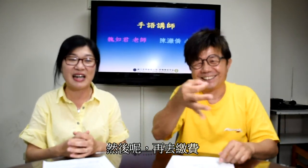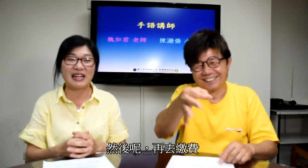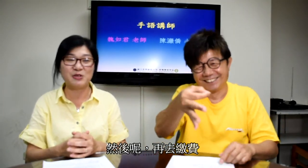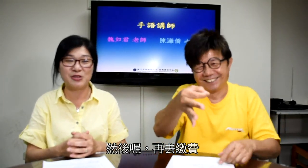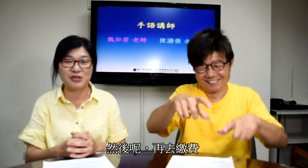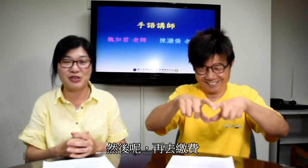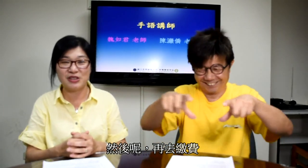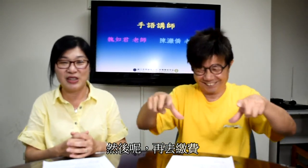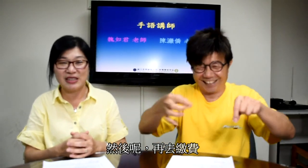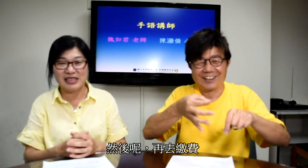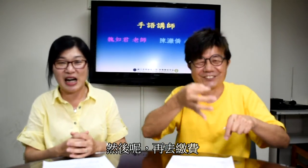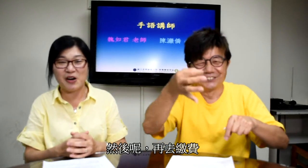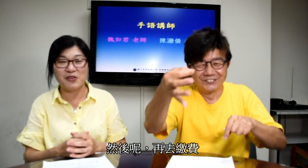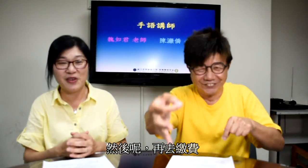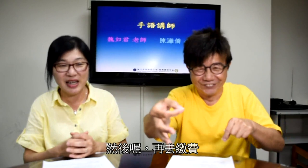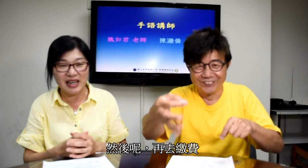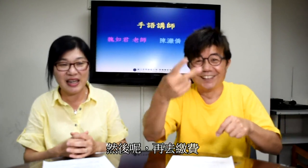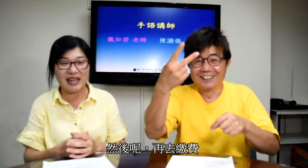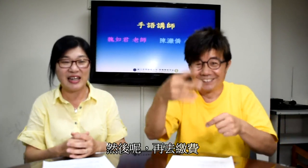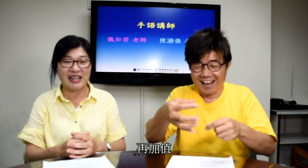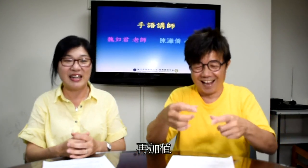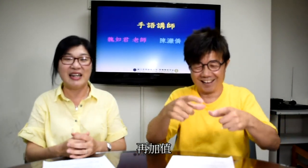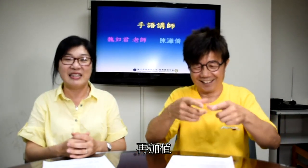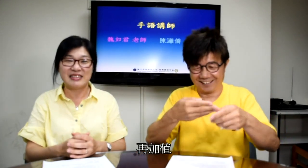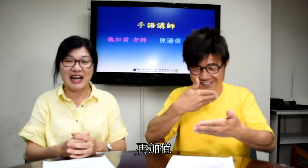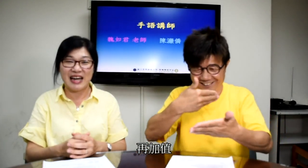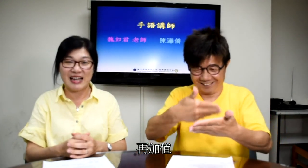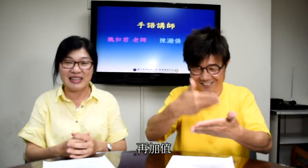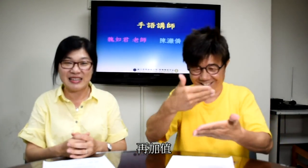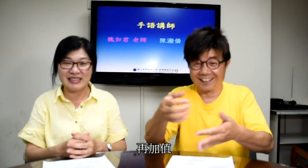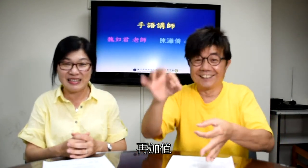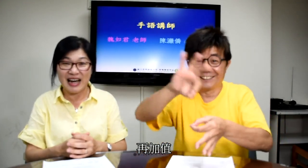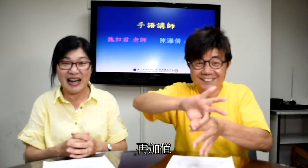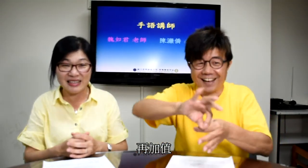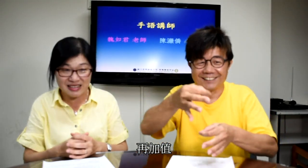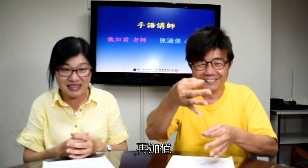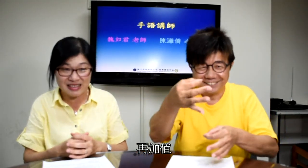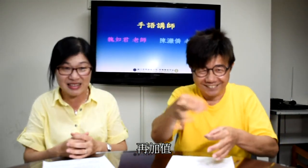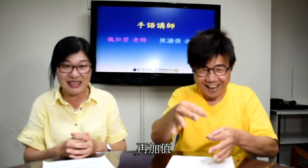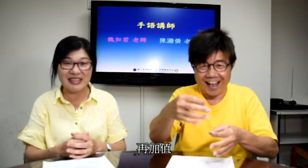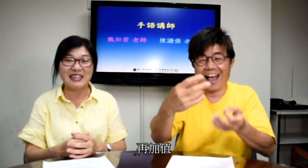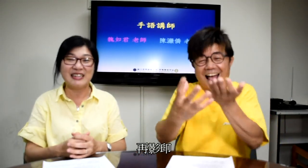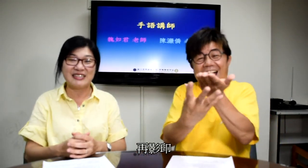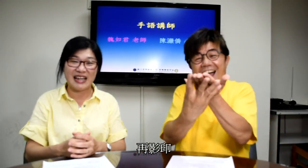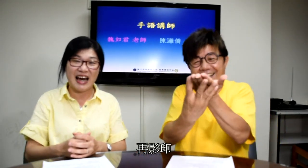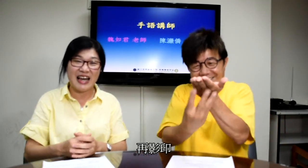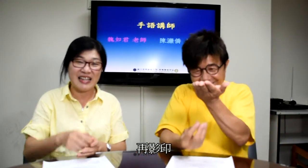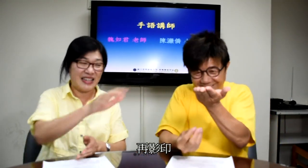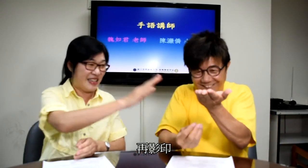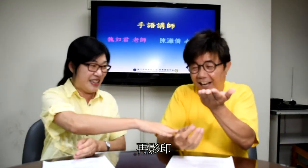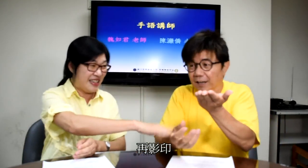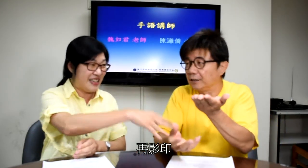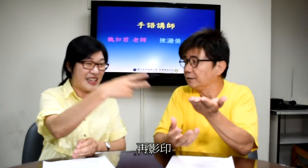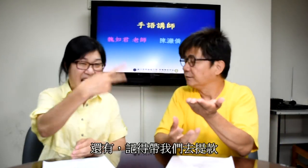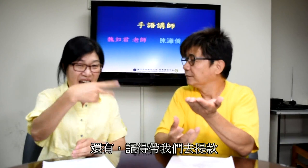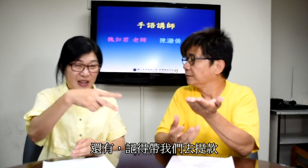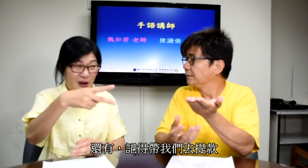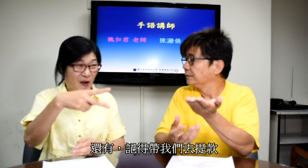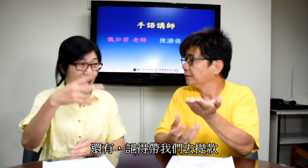去缴费，再加值，再影印，还有